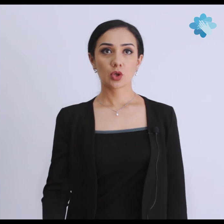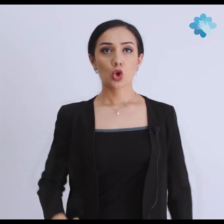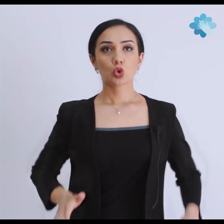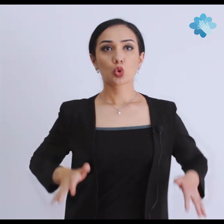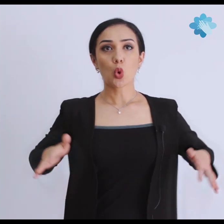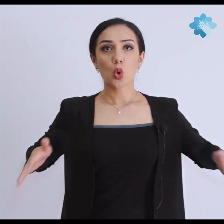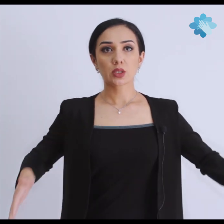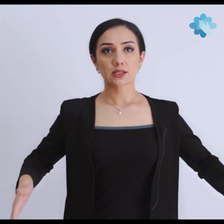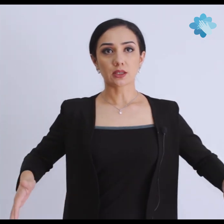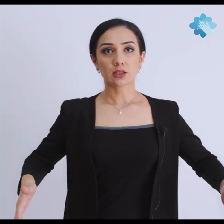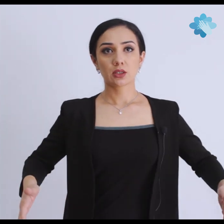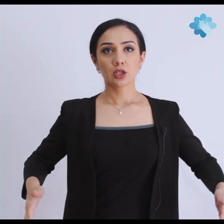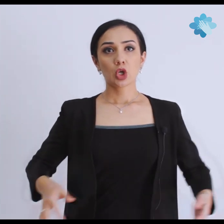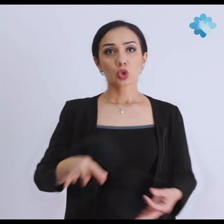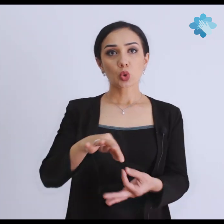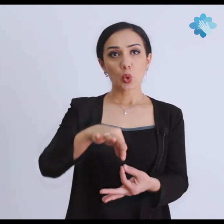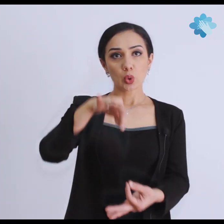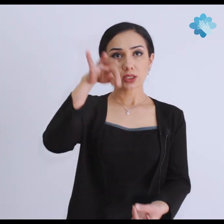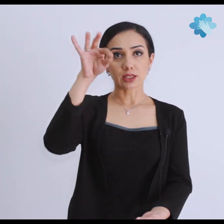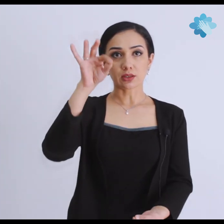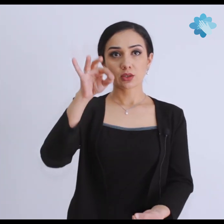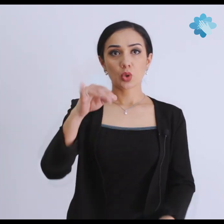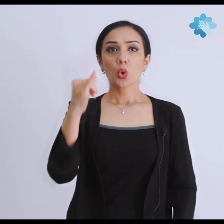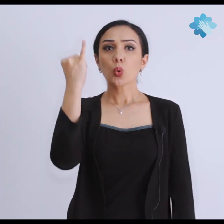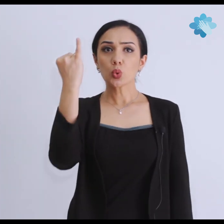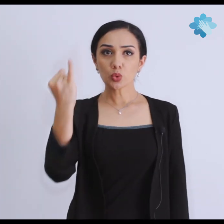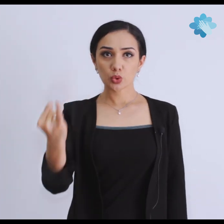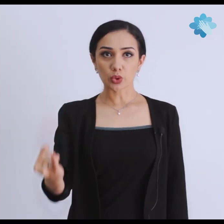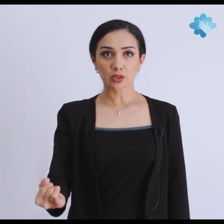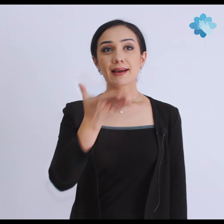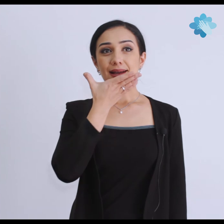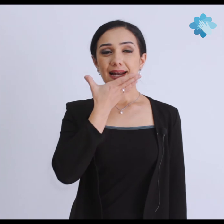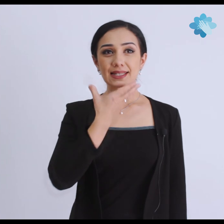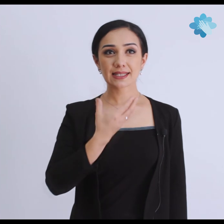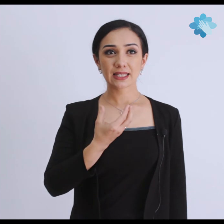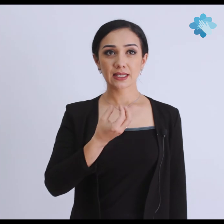толстый тонкий худой красивый